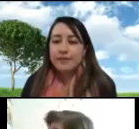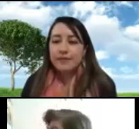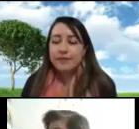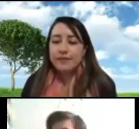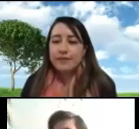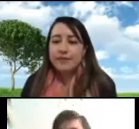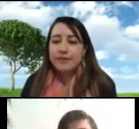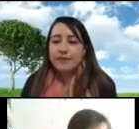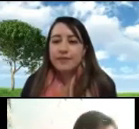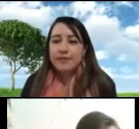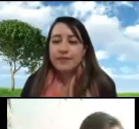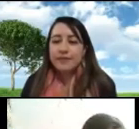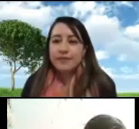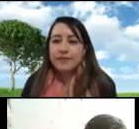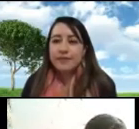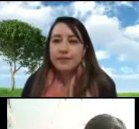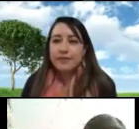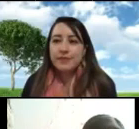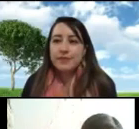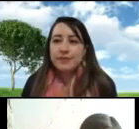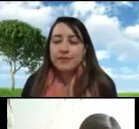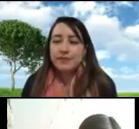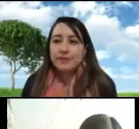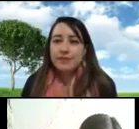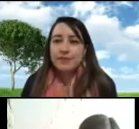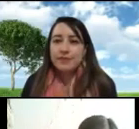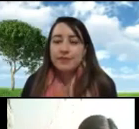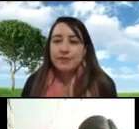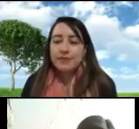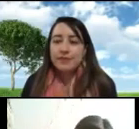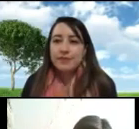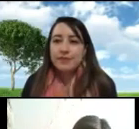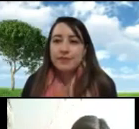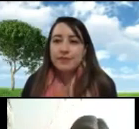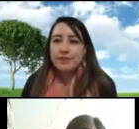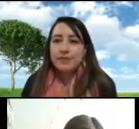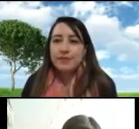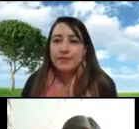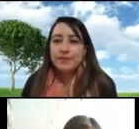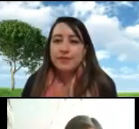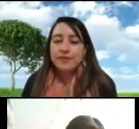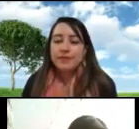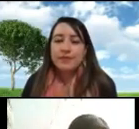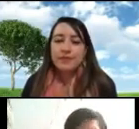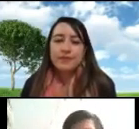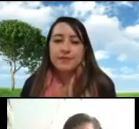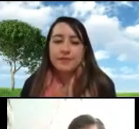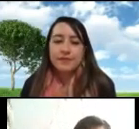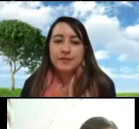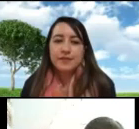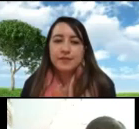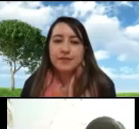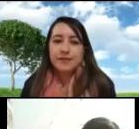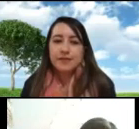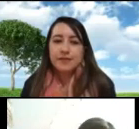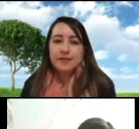prácticamente concluimos la misión. Y es una pregunta regalada de falso y verdadero. ¿Alrededor del